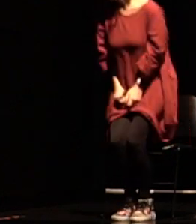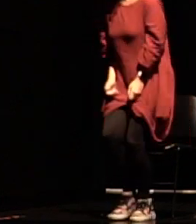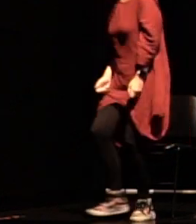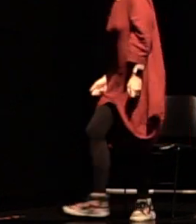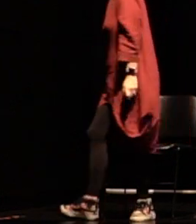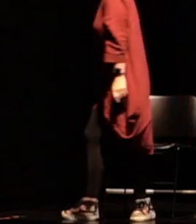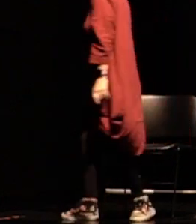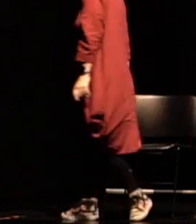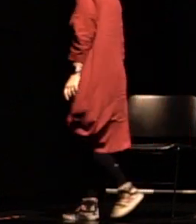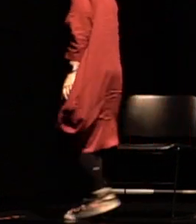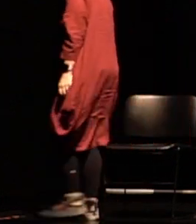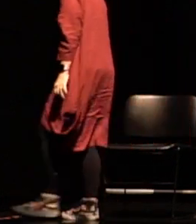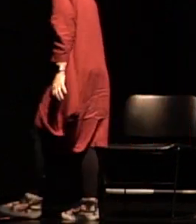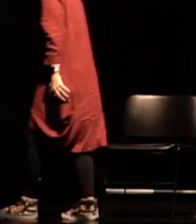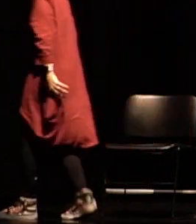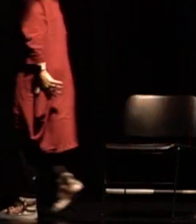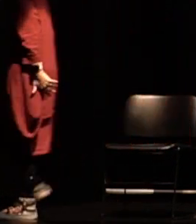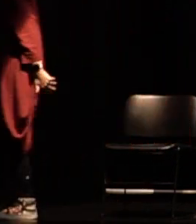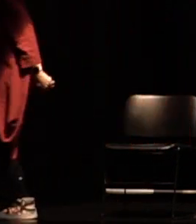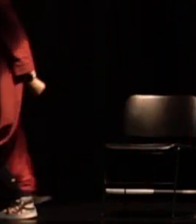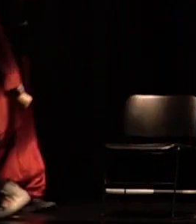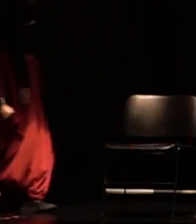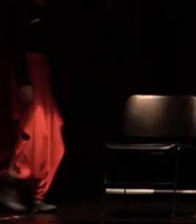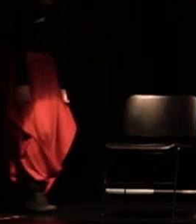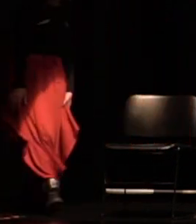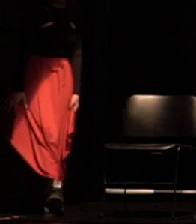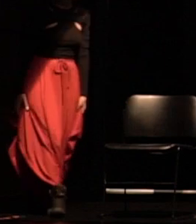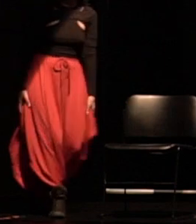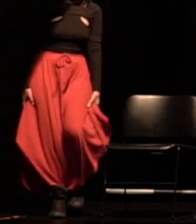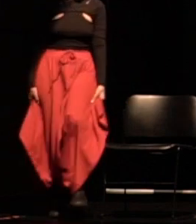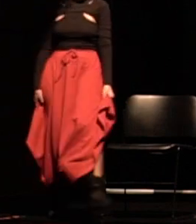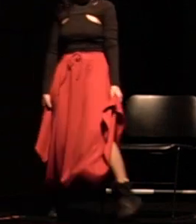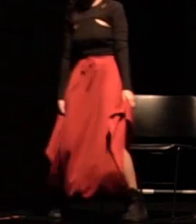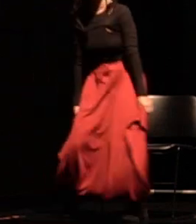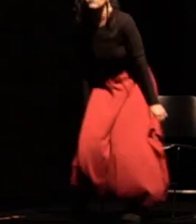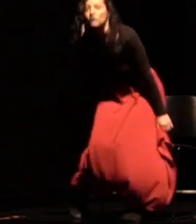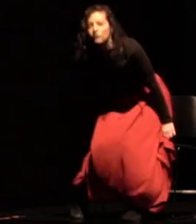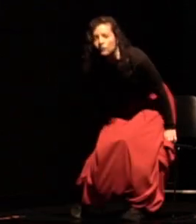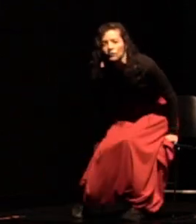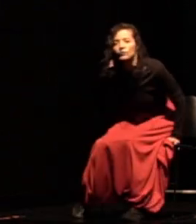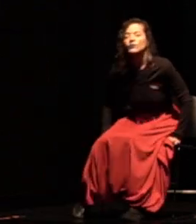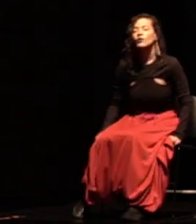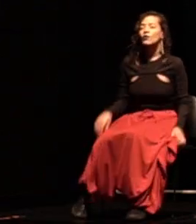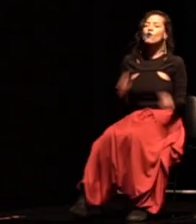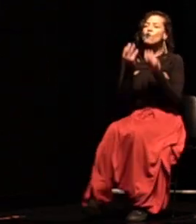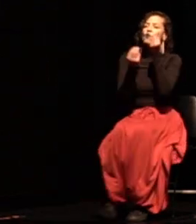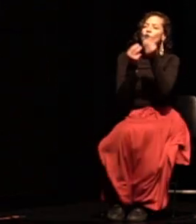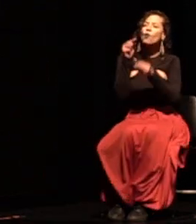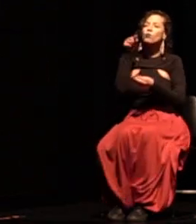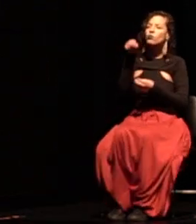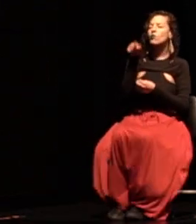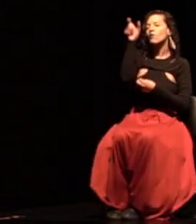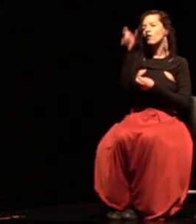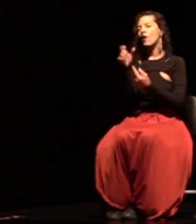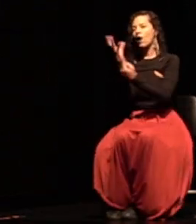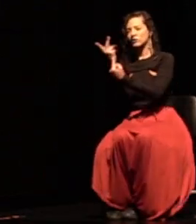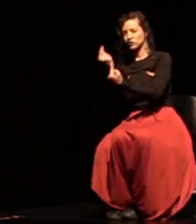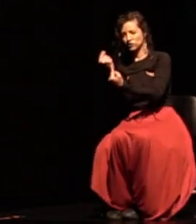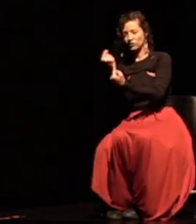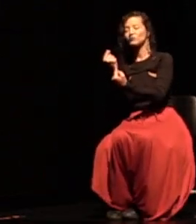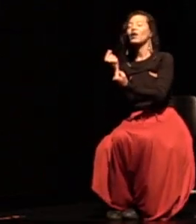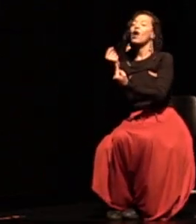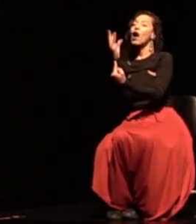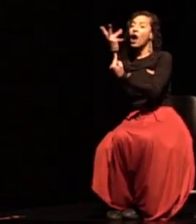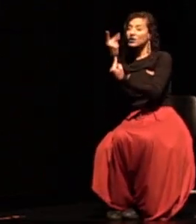alfabeto enquanto artista mulher e num contexto estrangeiro, como aquele que vai encontrar em Milão, numa